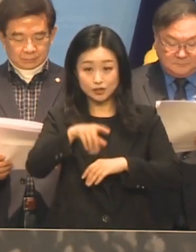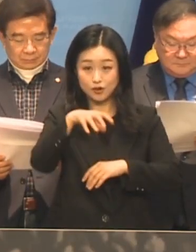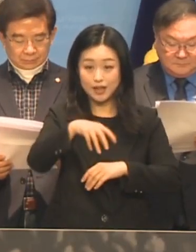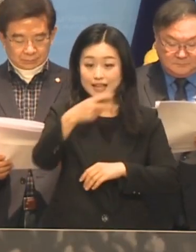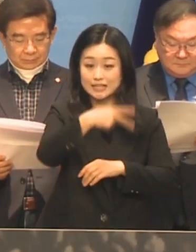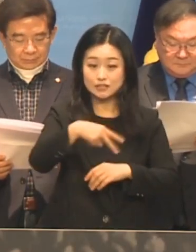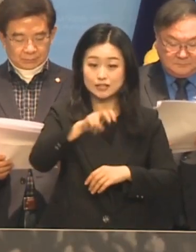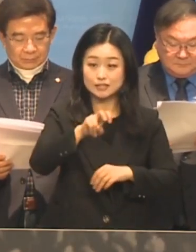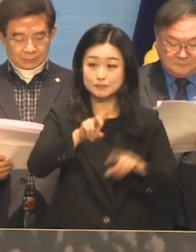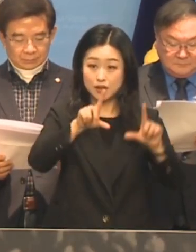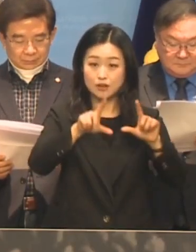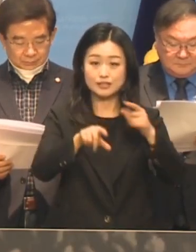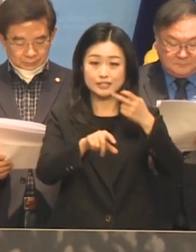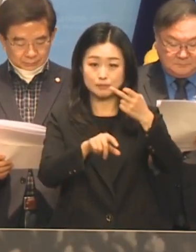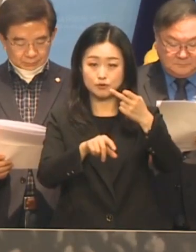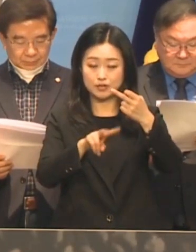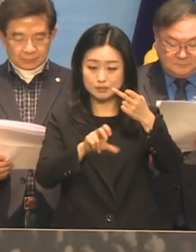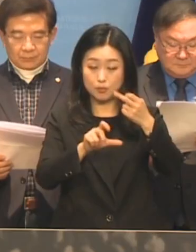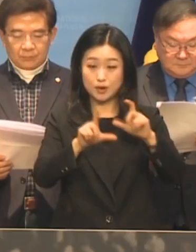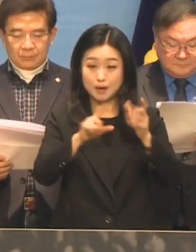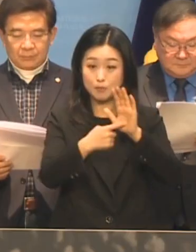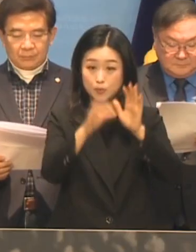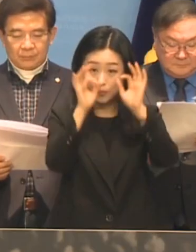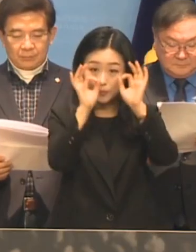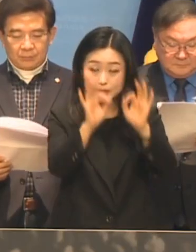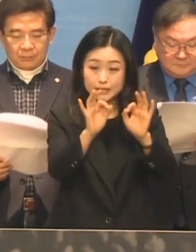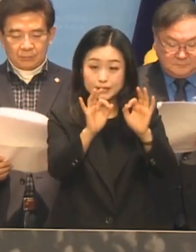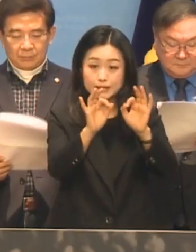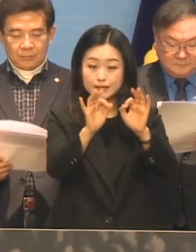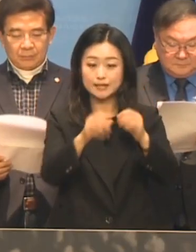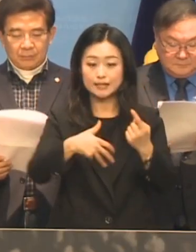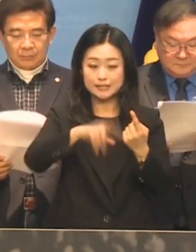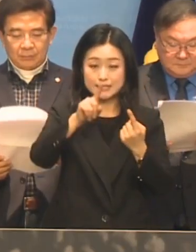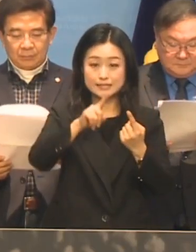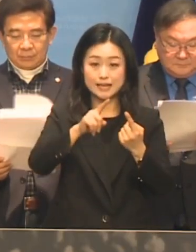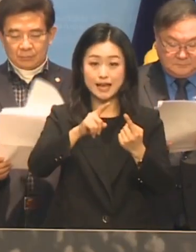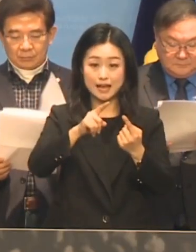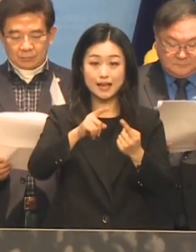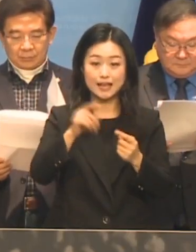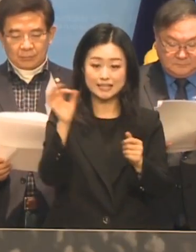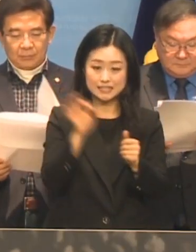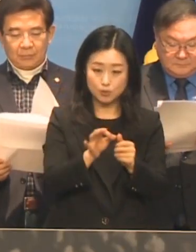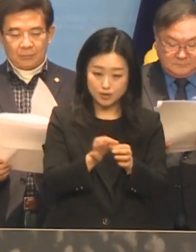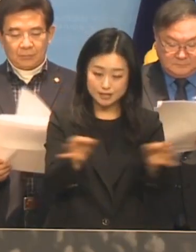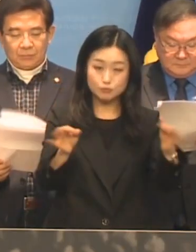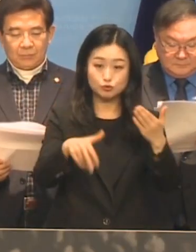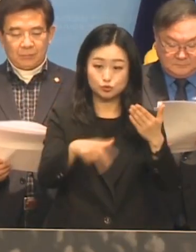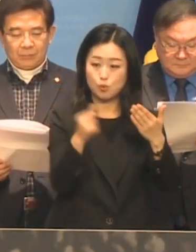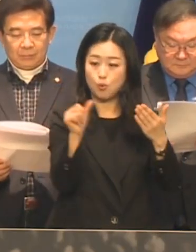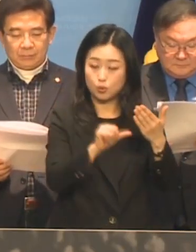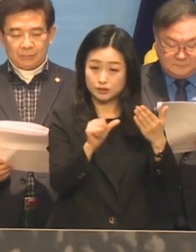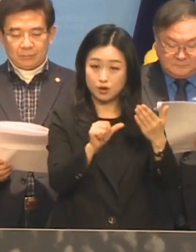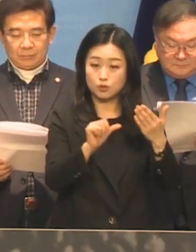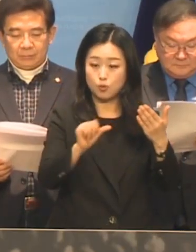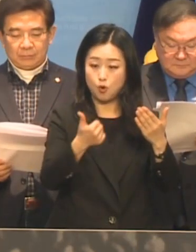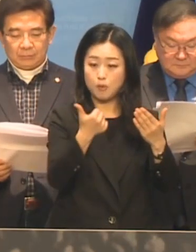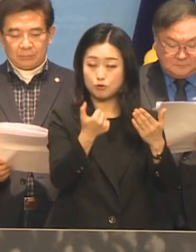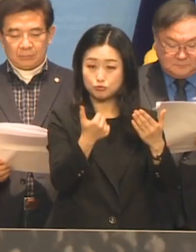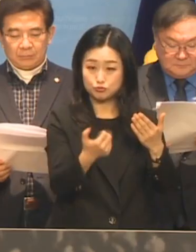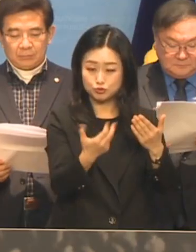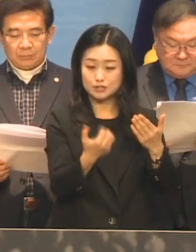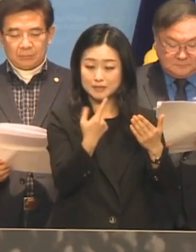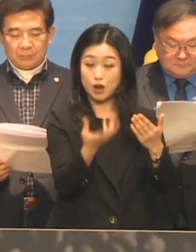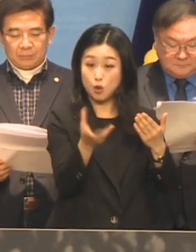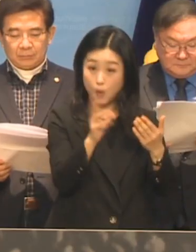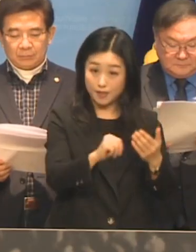2020년 11월 25일 발표한 보고서에 따르면 1차 재난지원금 사용분 9조 5,591억